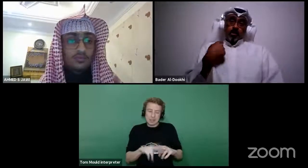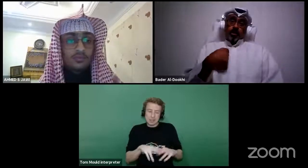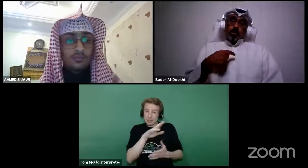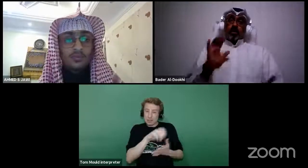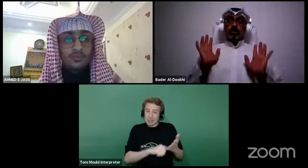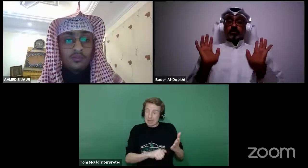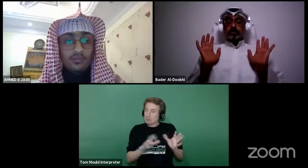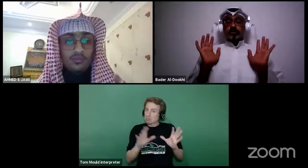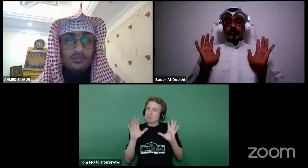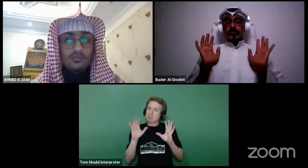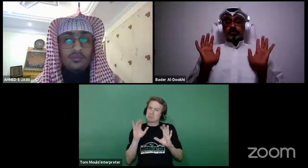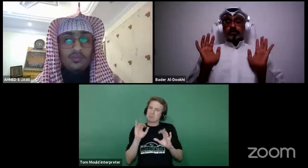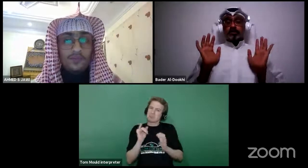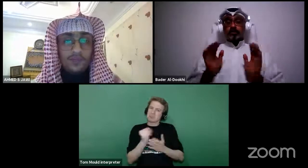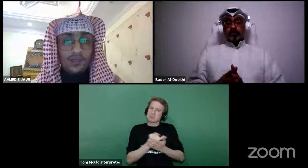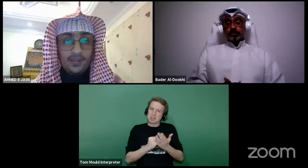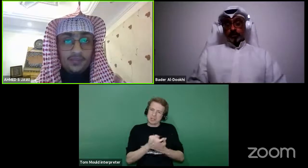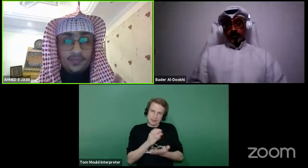wrongdoers.